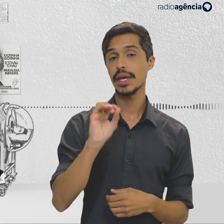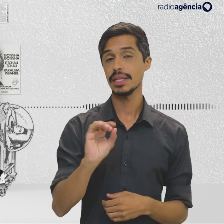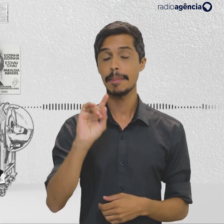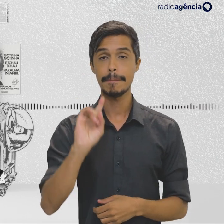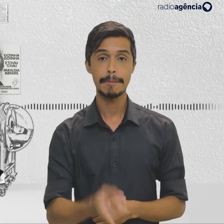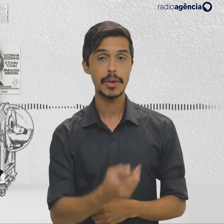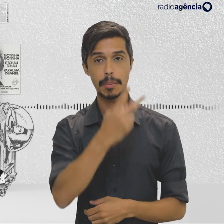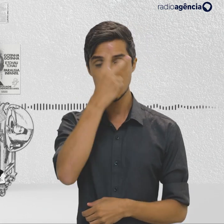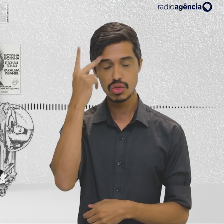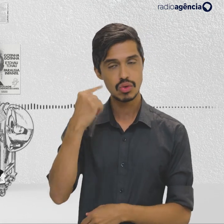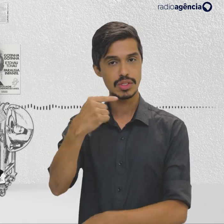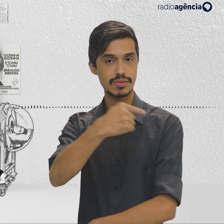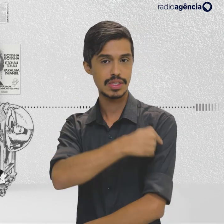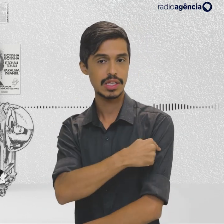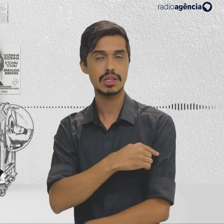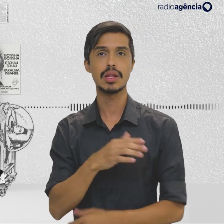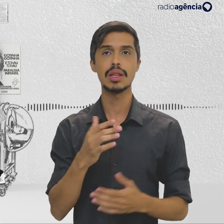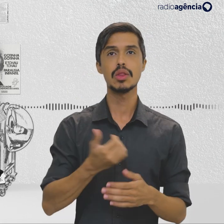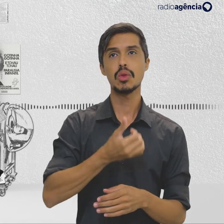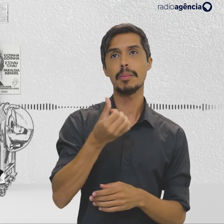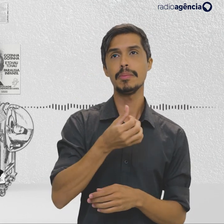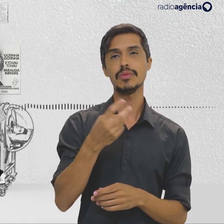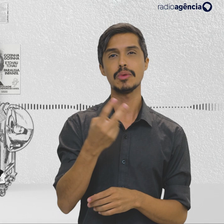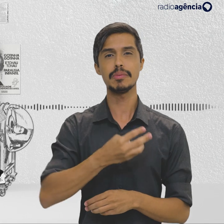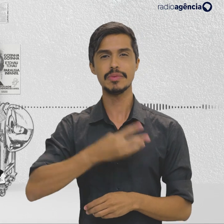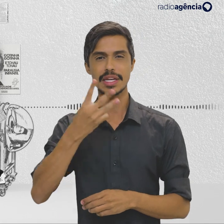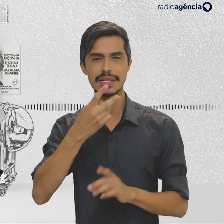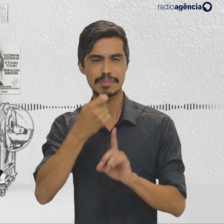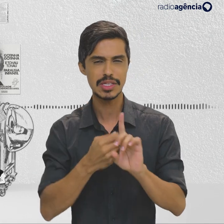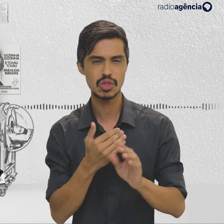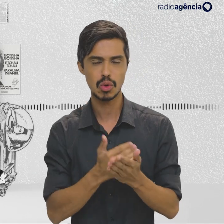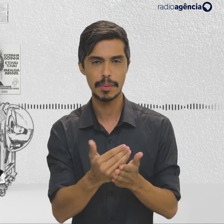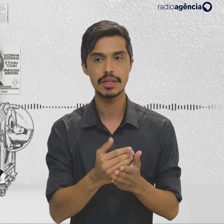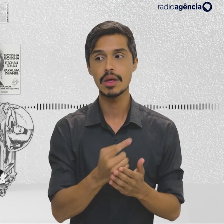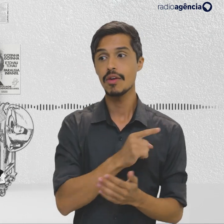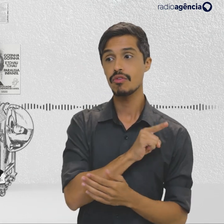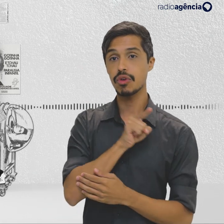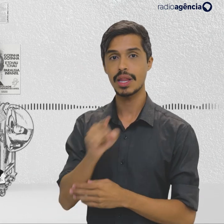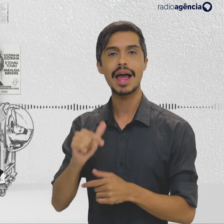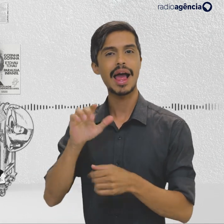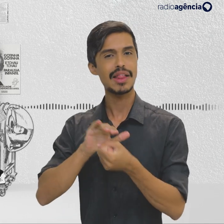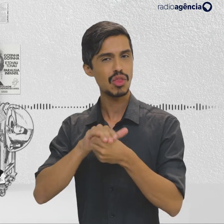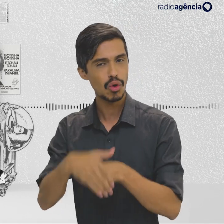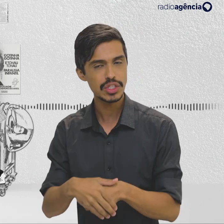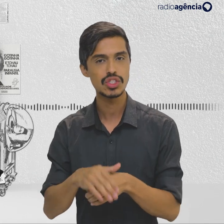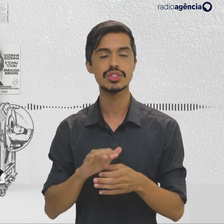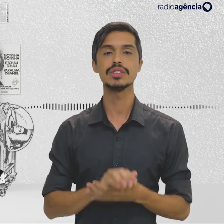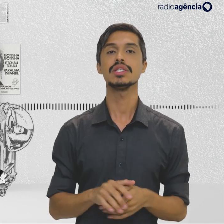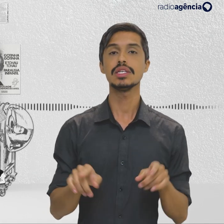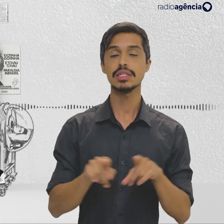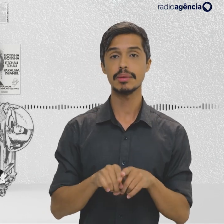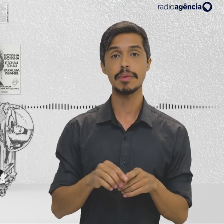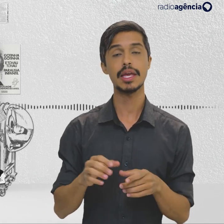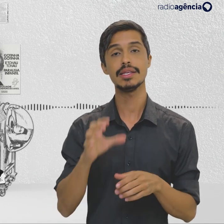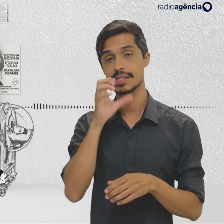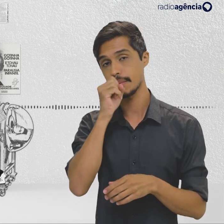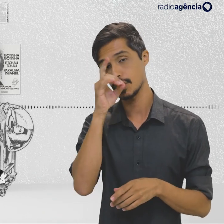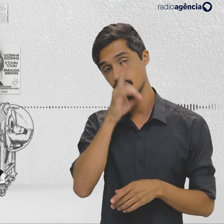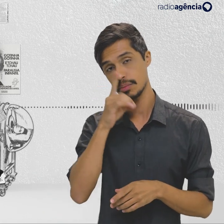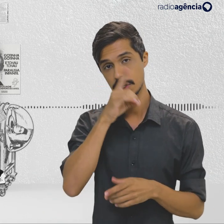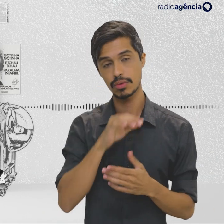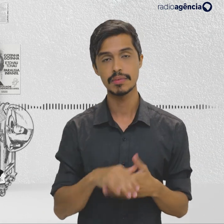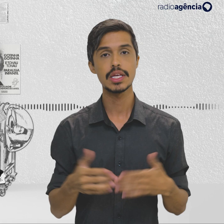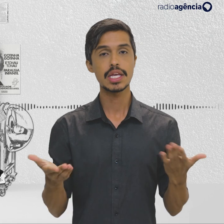pessoas vacinadas lá no primeiro semestre metade procurou o local à noite ou nos fins de semana e agora em outubro a